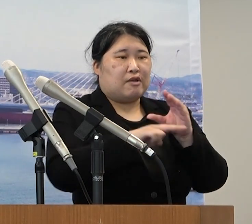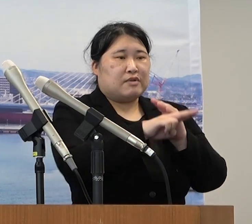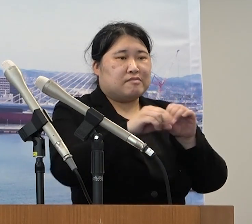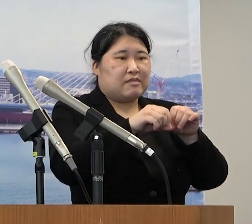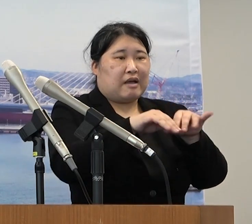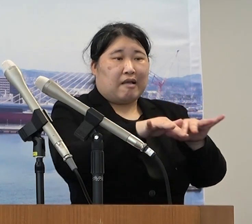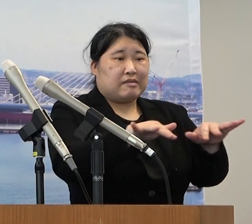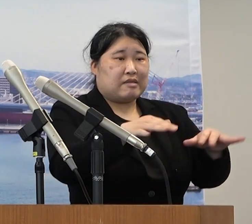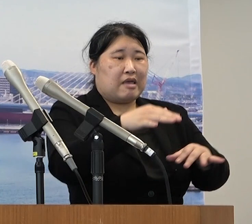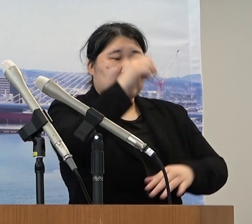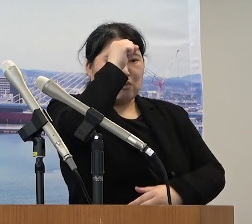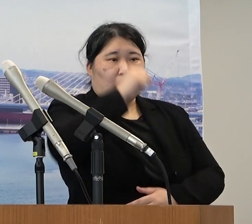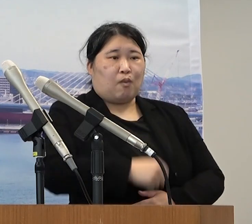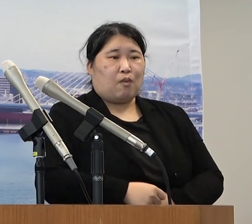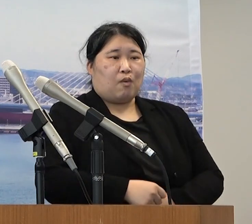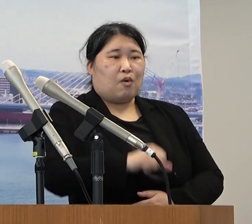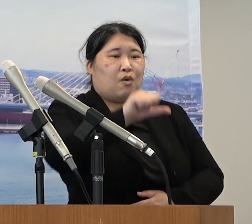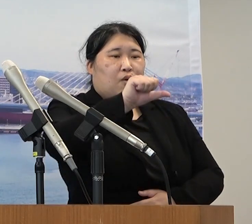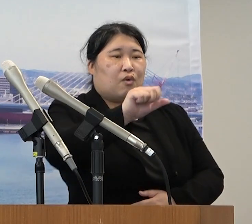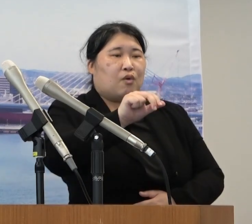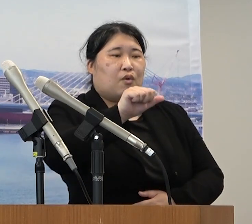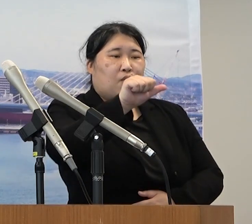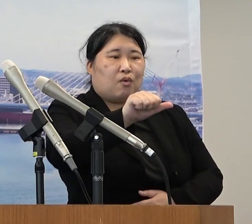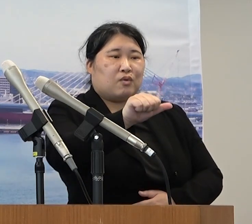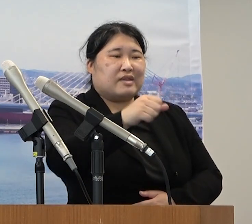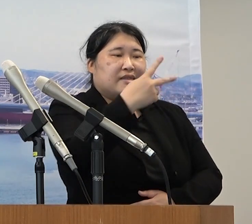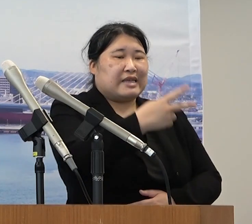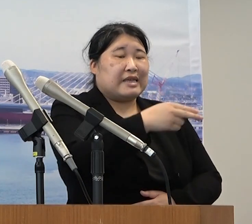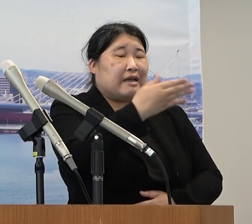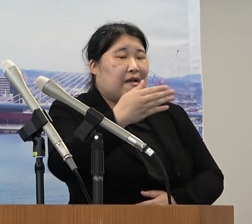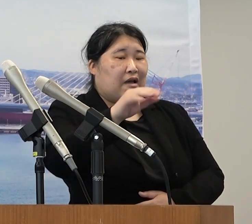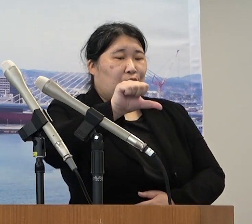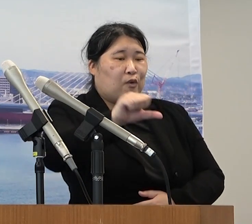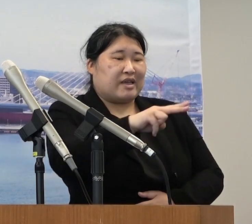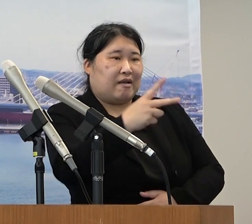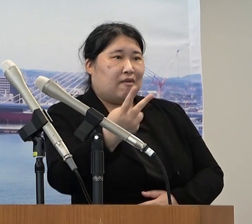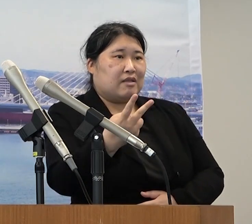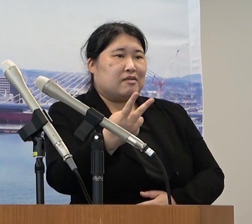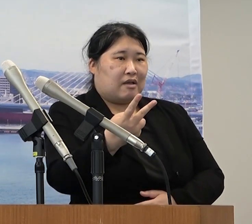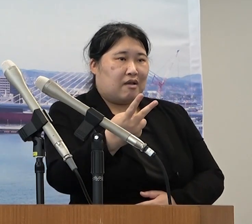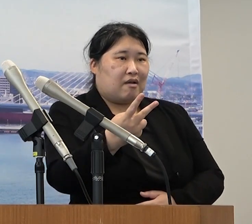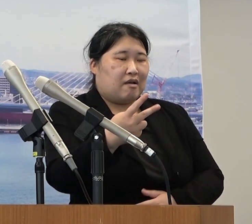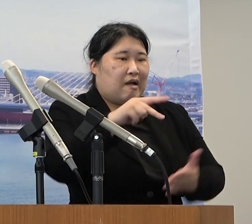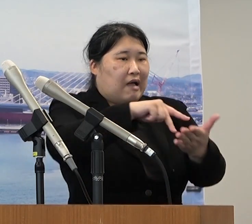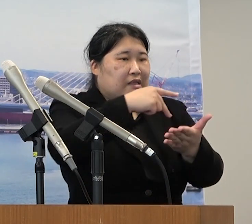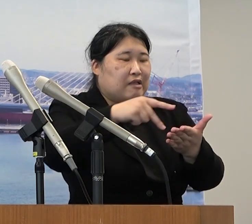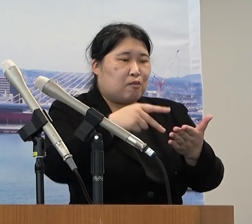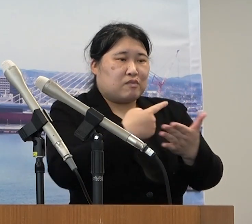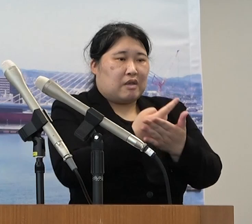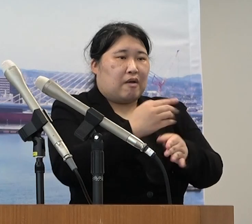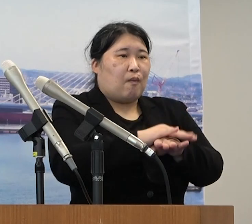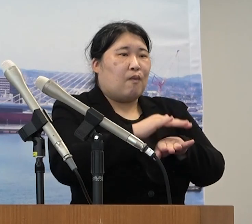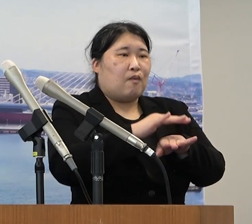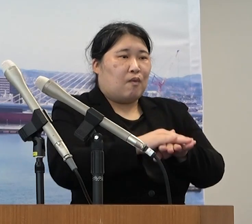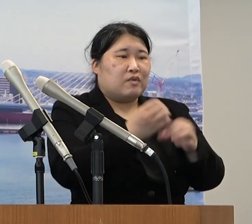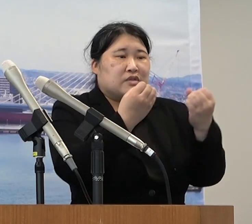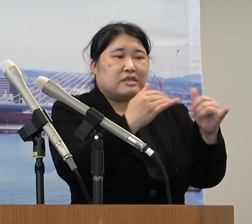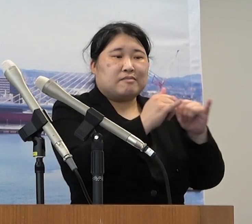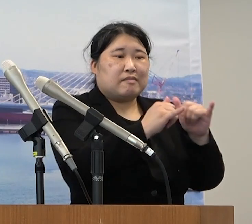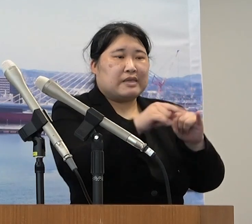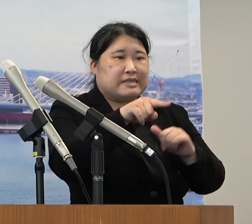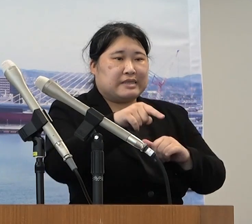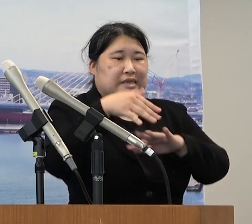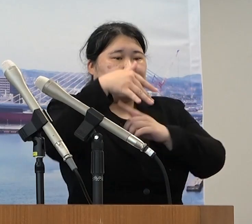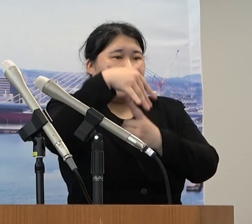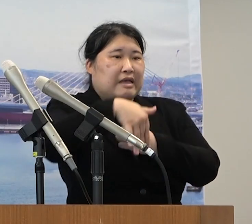染症が5類に移行したことから、跳人の受け入れ方法については、新町柳町交差